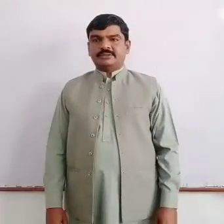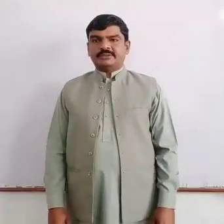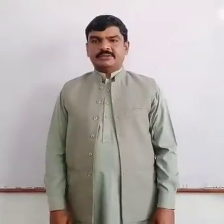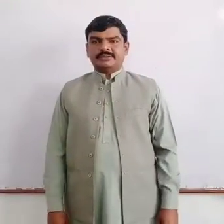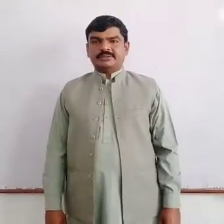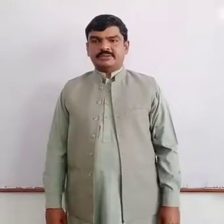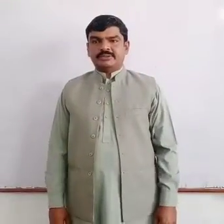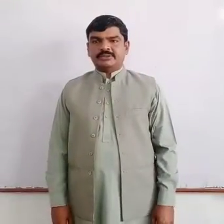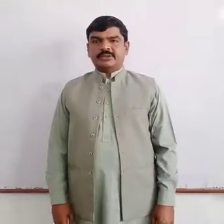आबशार,